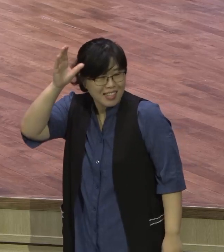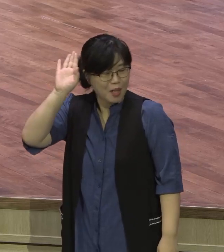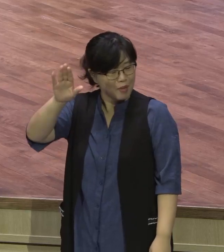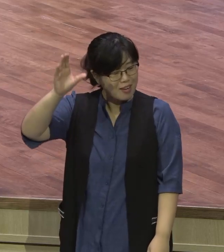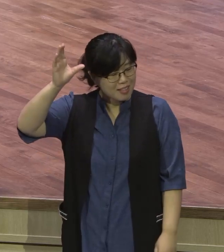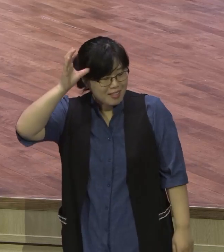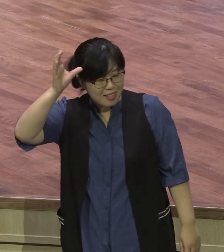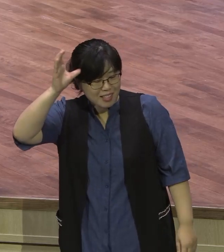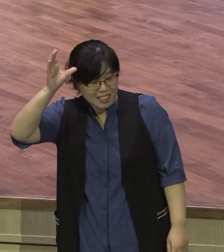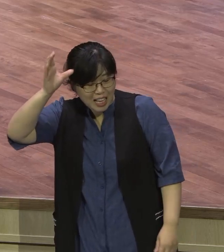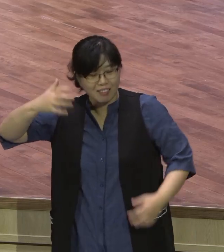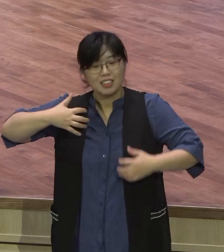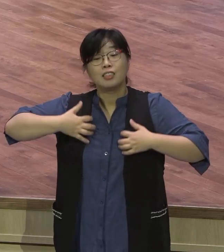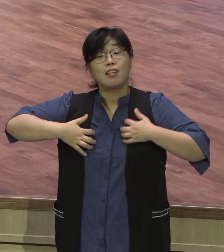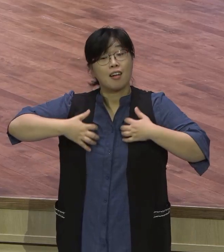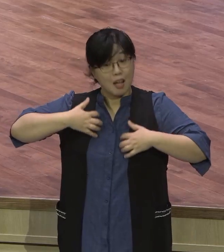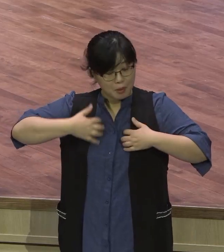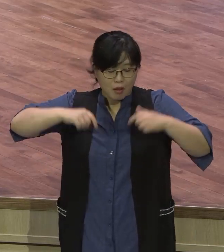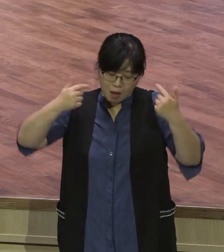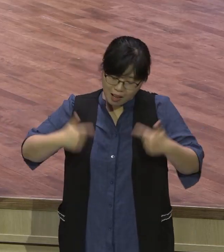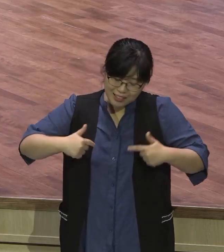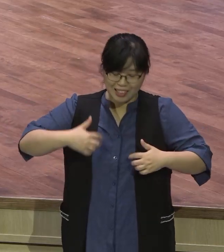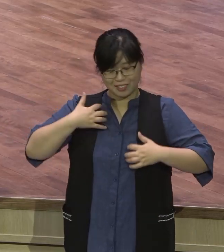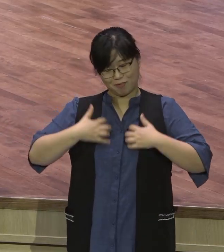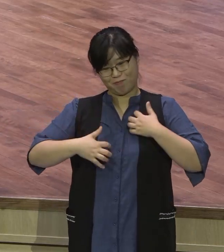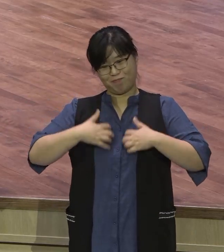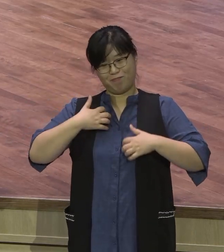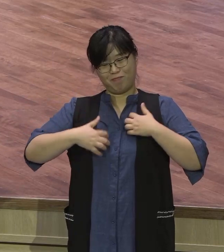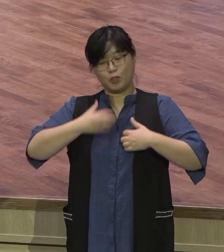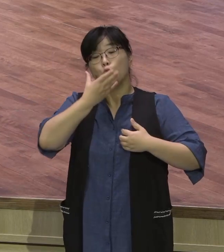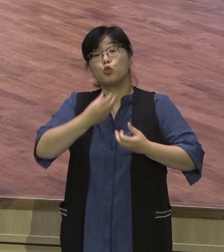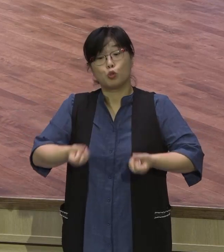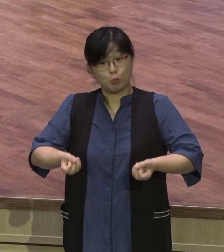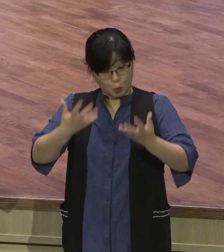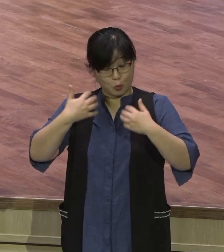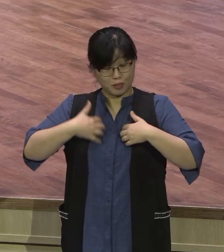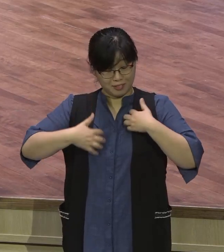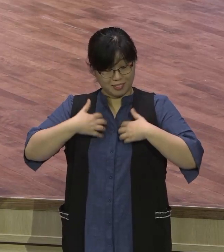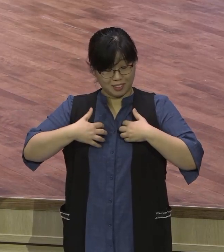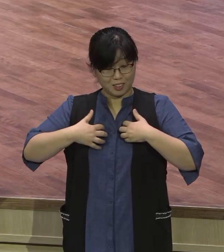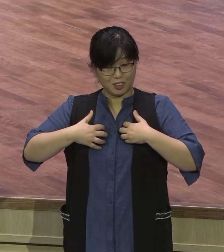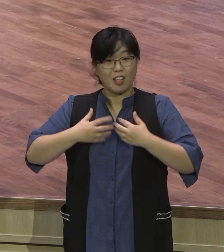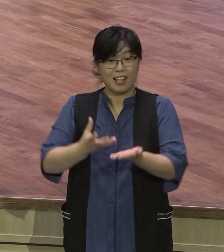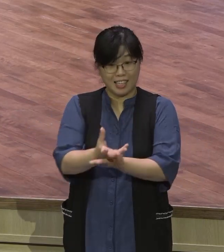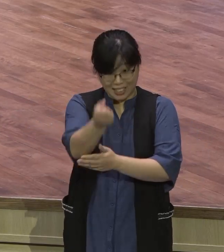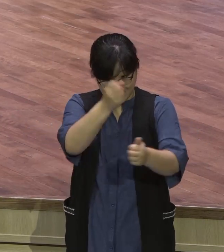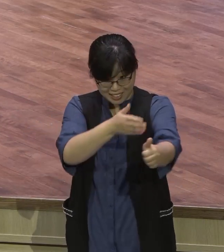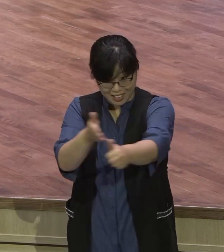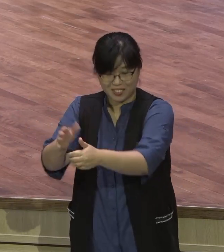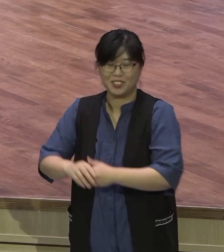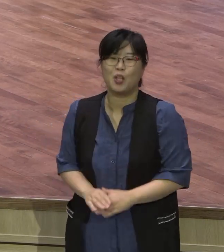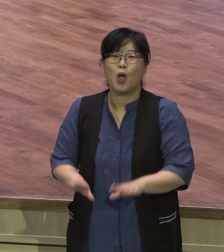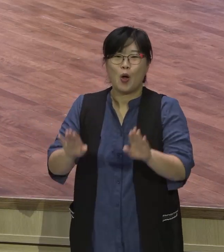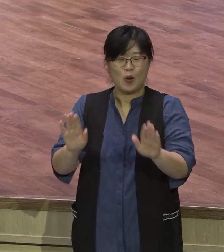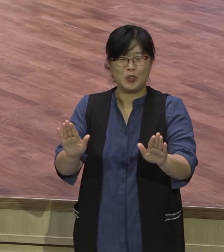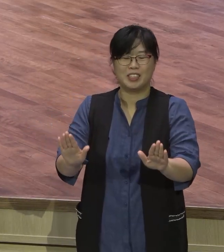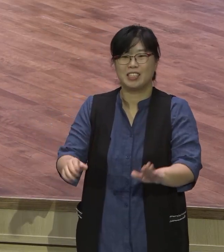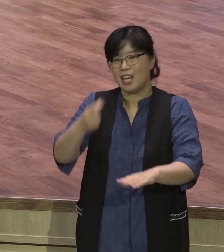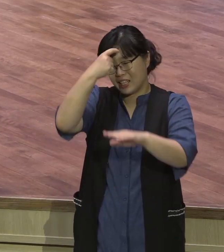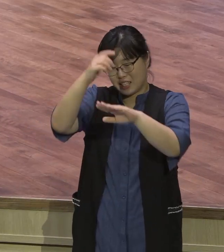이런 축복을 다 받아 누리시기를 주문을 축복합니다 예배 끝나고 나면 기도 제목을 내둘